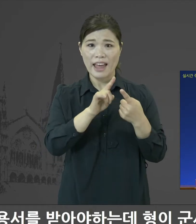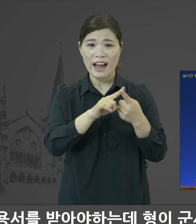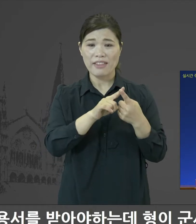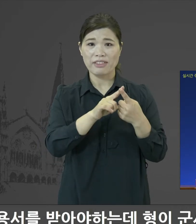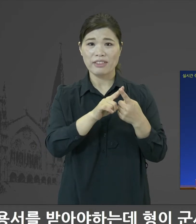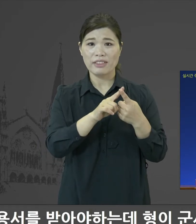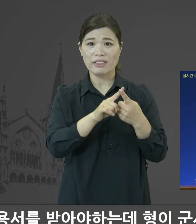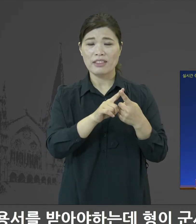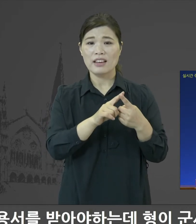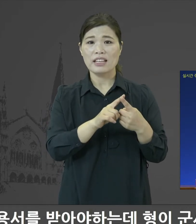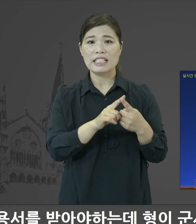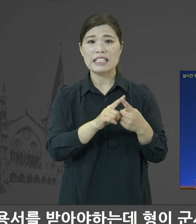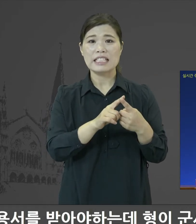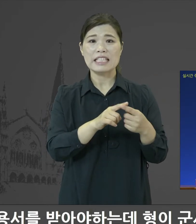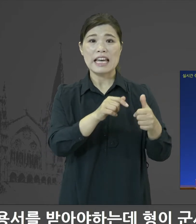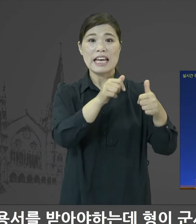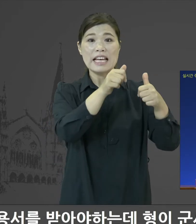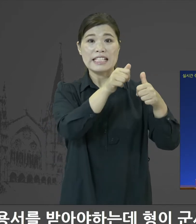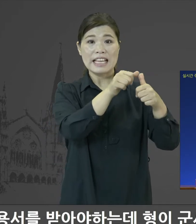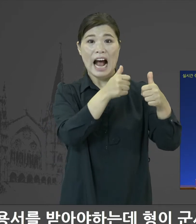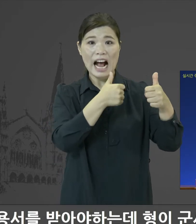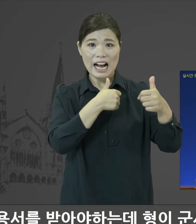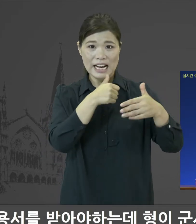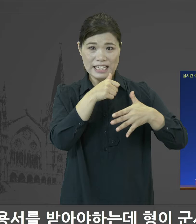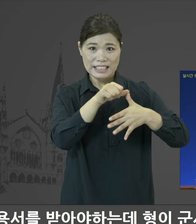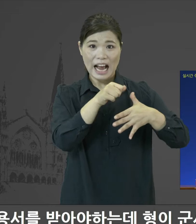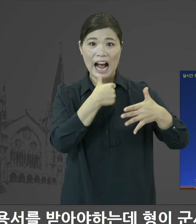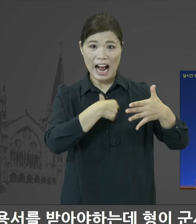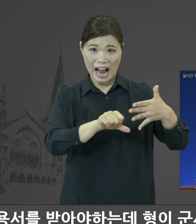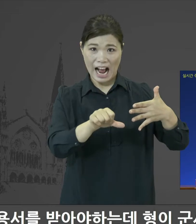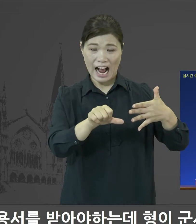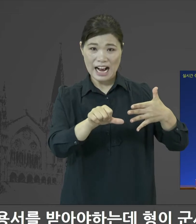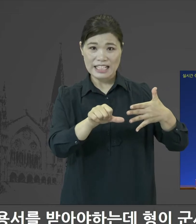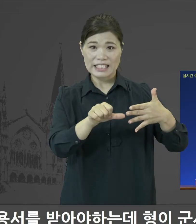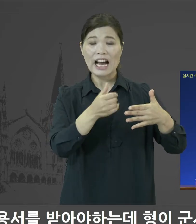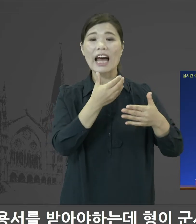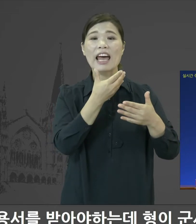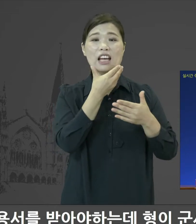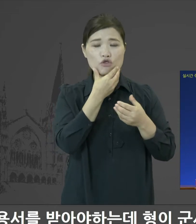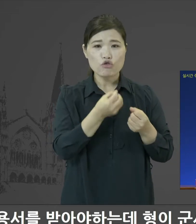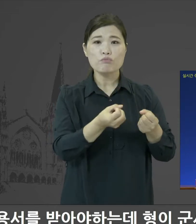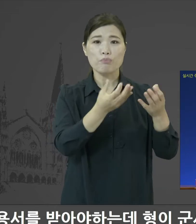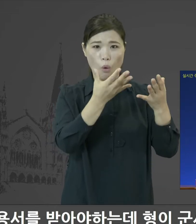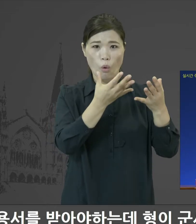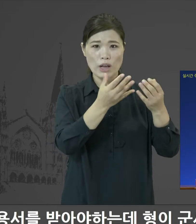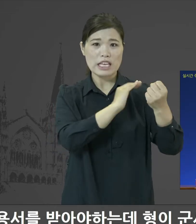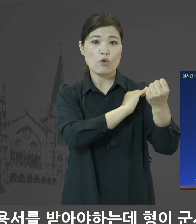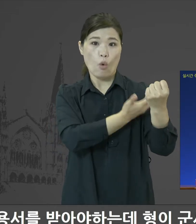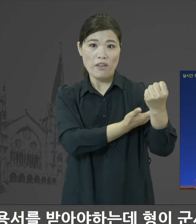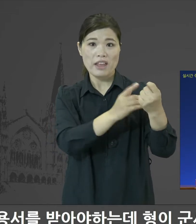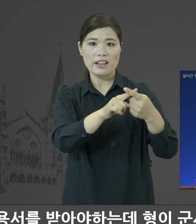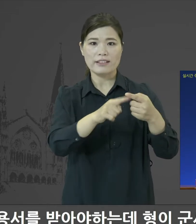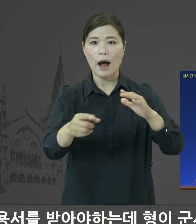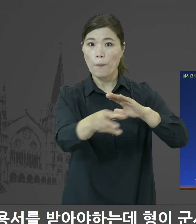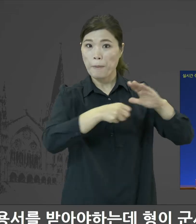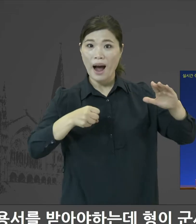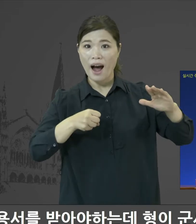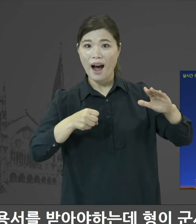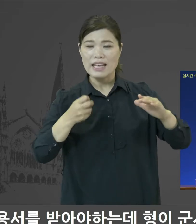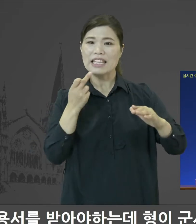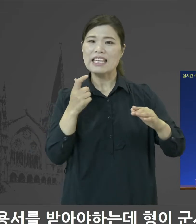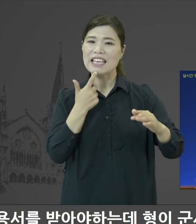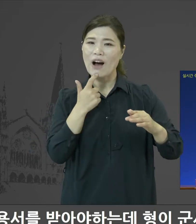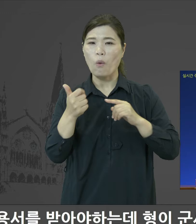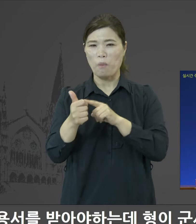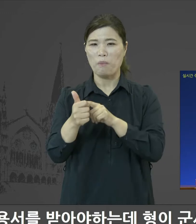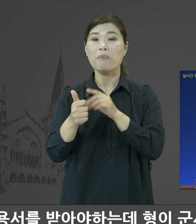되어 있는 장자의 축복, 그리고 이제 장자권과 축복권을 다 가로챈 거죠. 그 이야기는 잘 알고